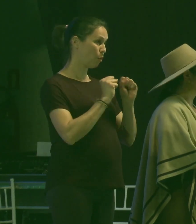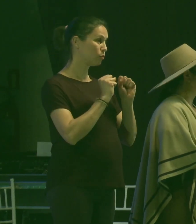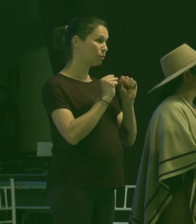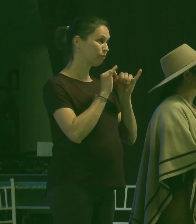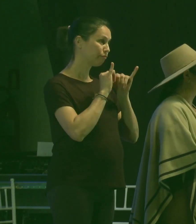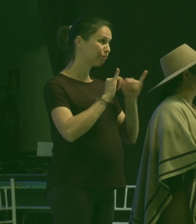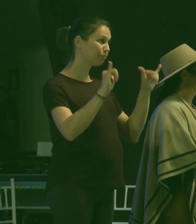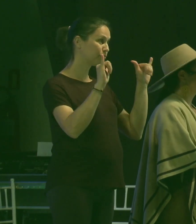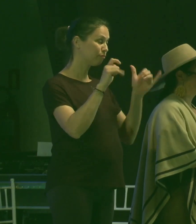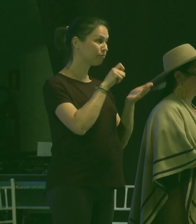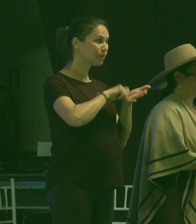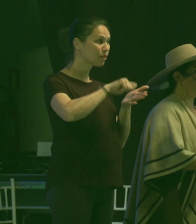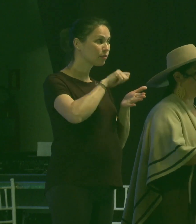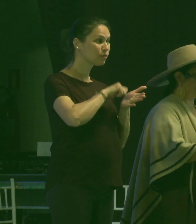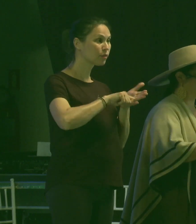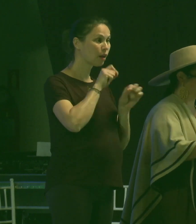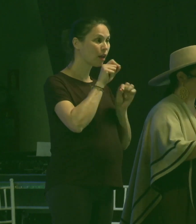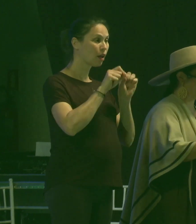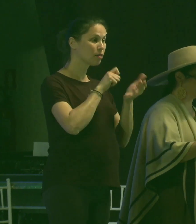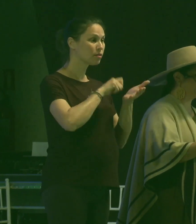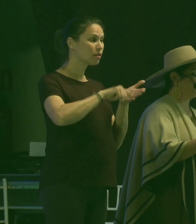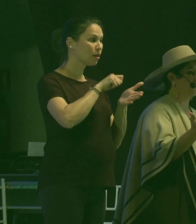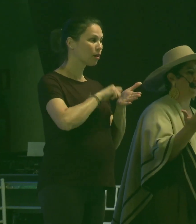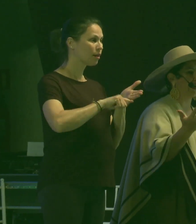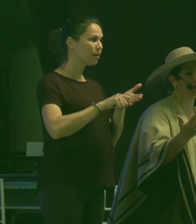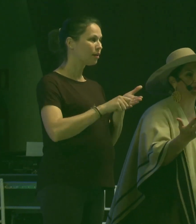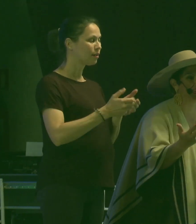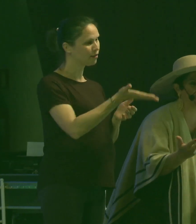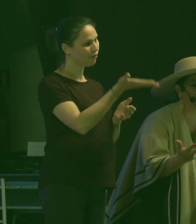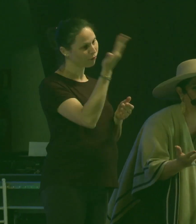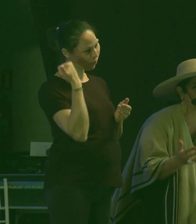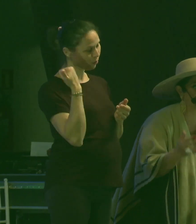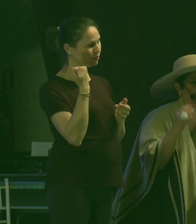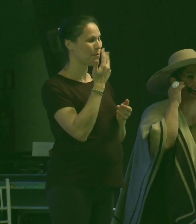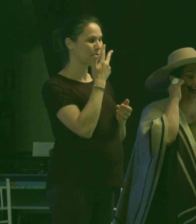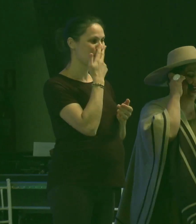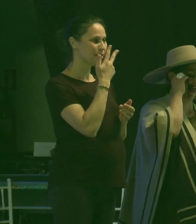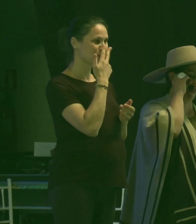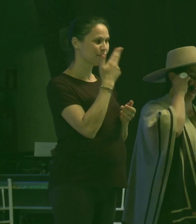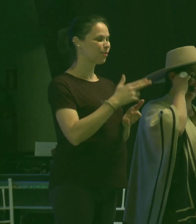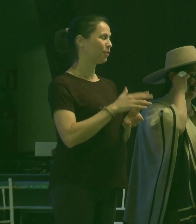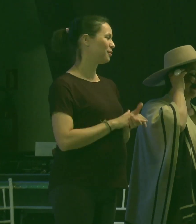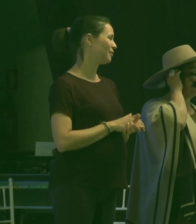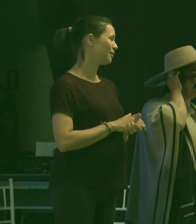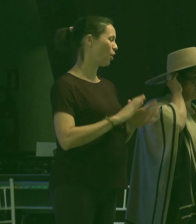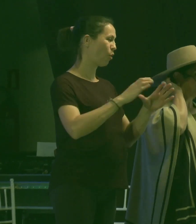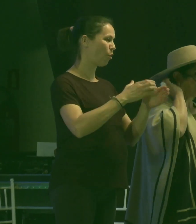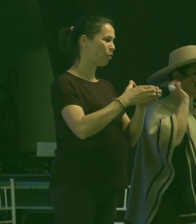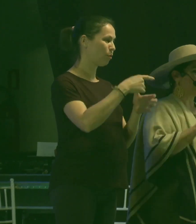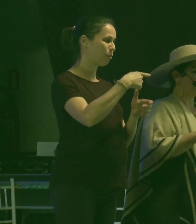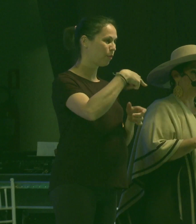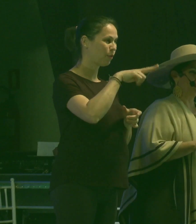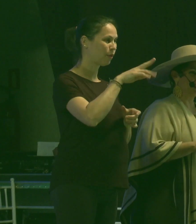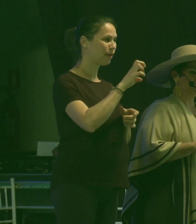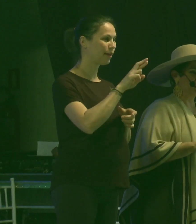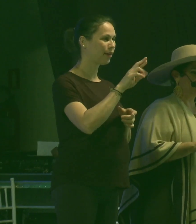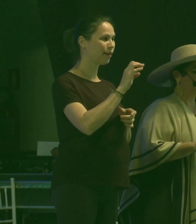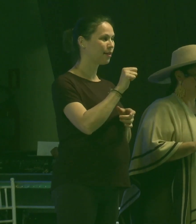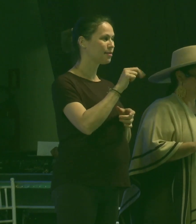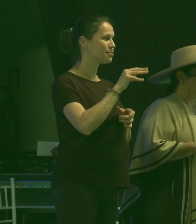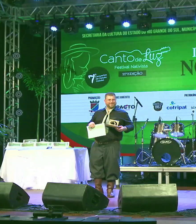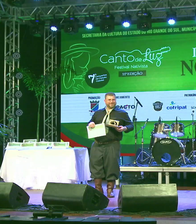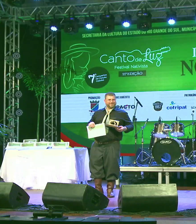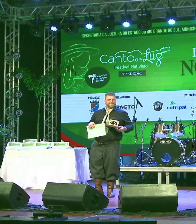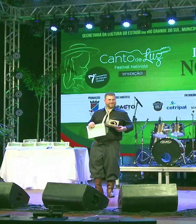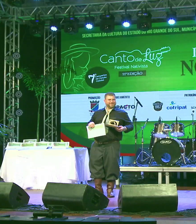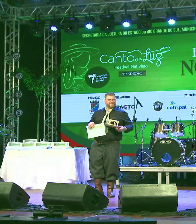ter que voltar, né? Volta, volta, volta Grupo gente, Vocal volta. Querência! Eu quis deixar vocês descer a escada, é que eu...